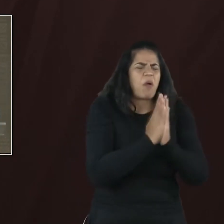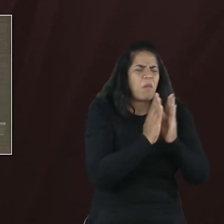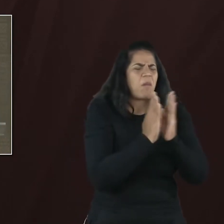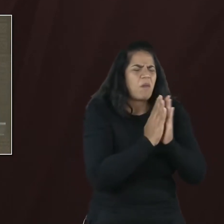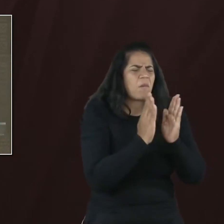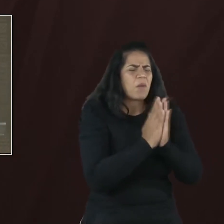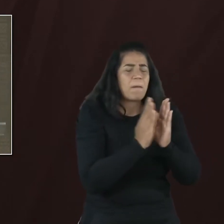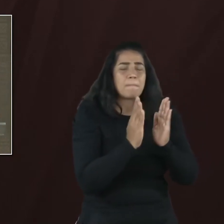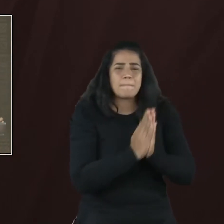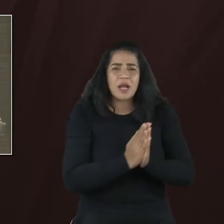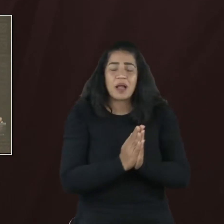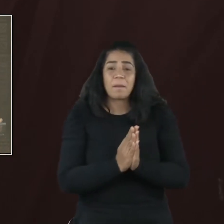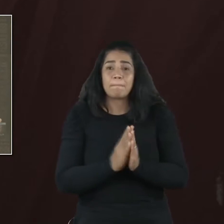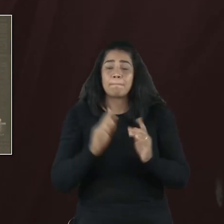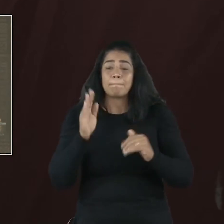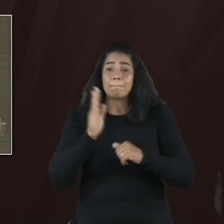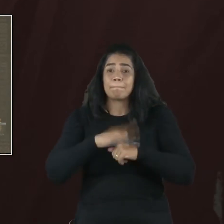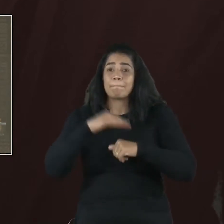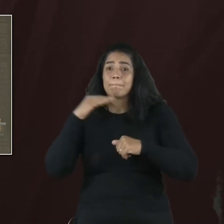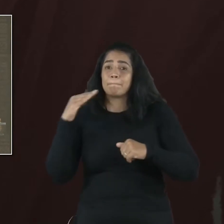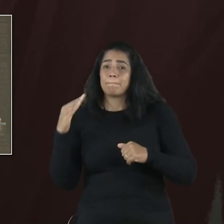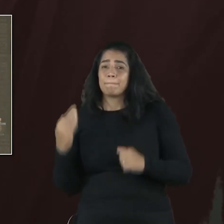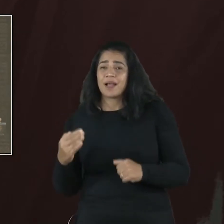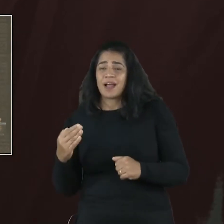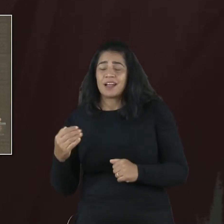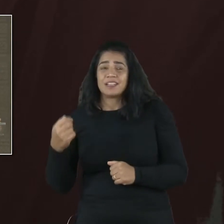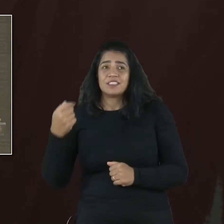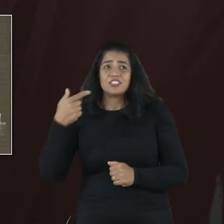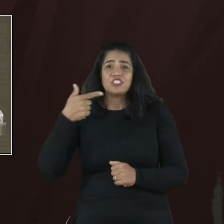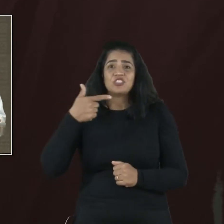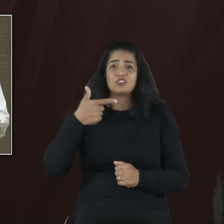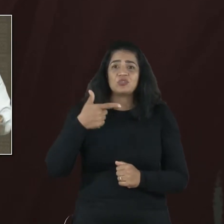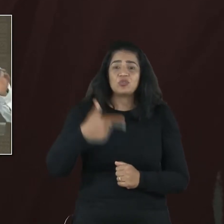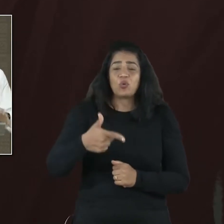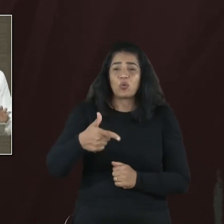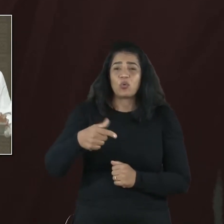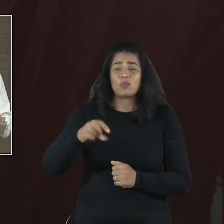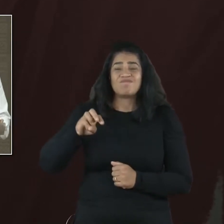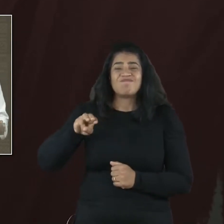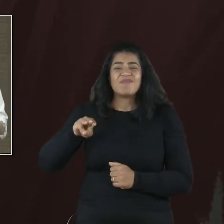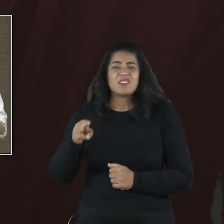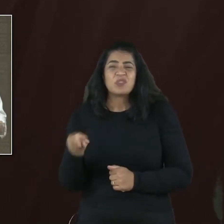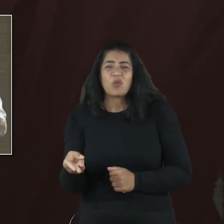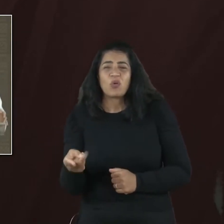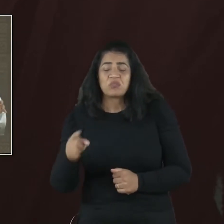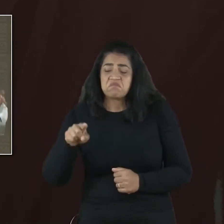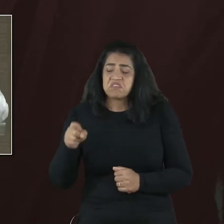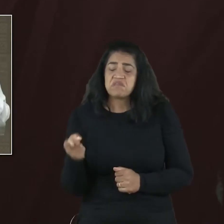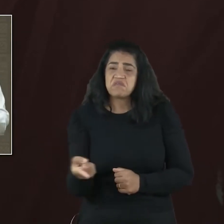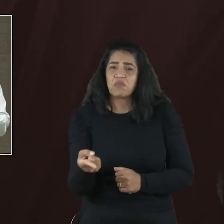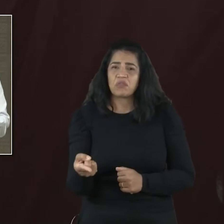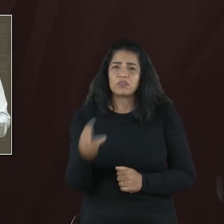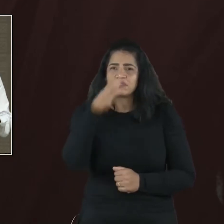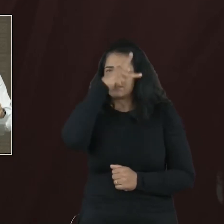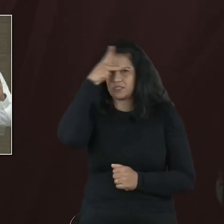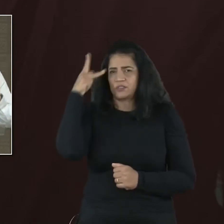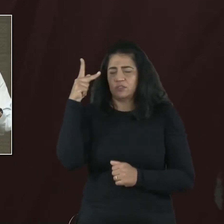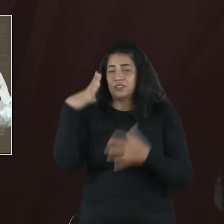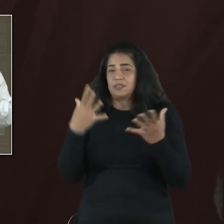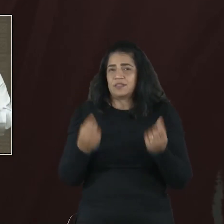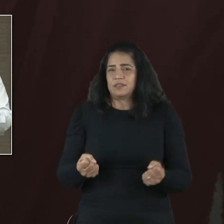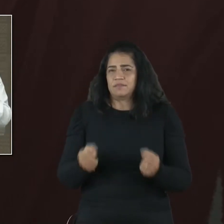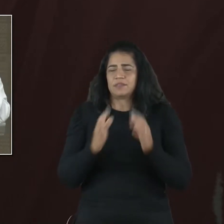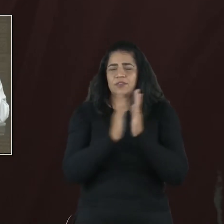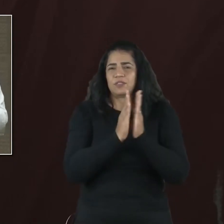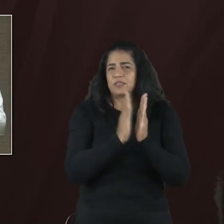Só no Brasil, estou falando no Brasil, não é? E o Avança Jovem está recrutando